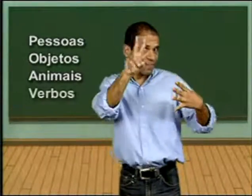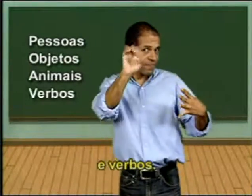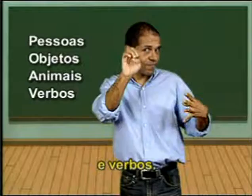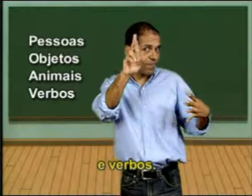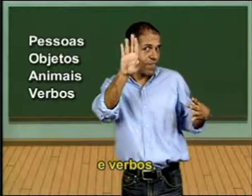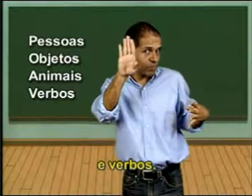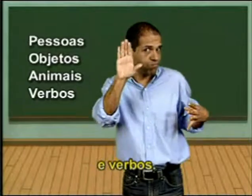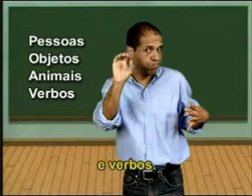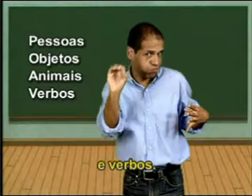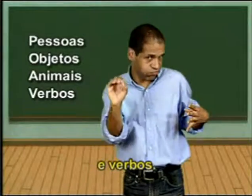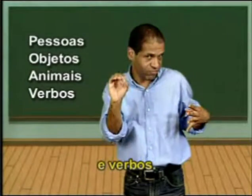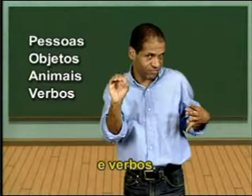e verbos.